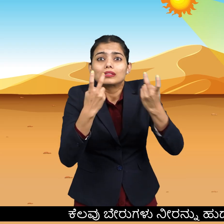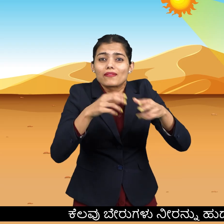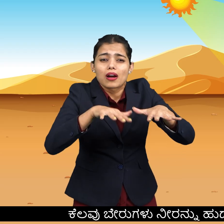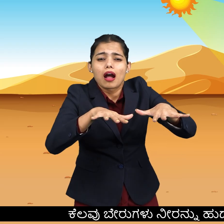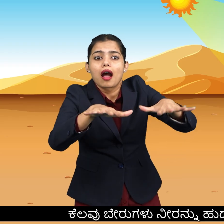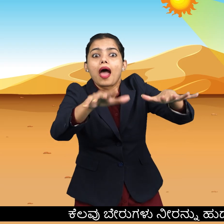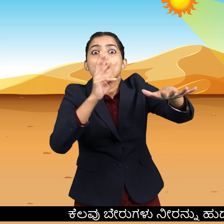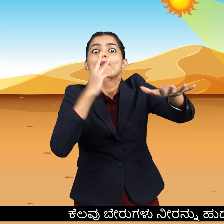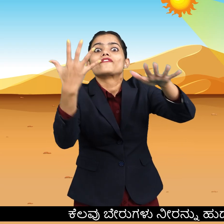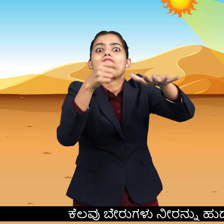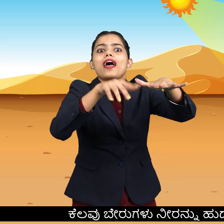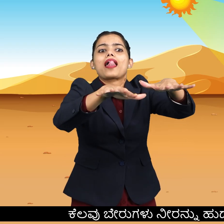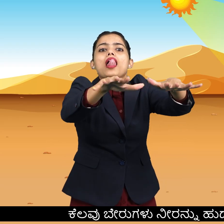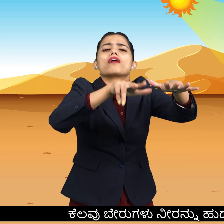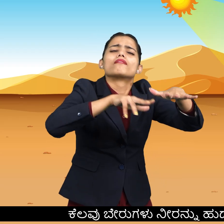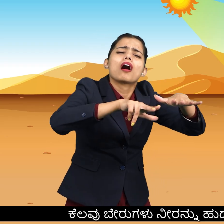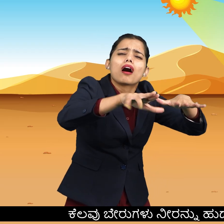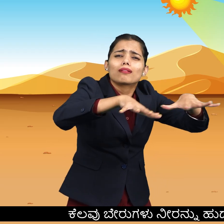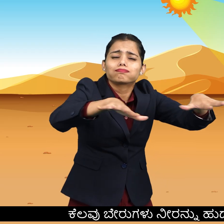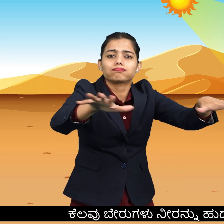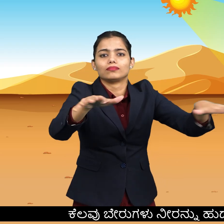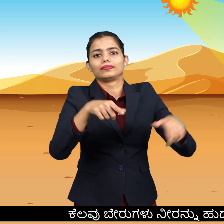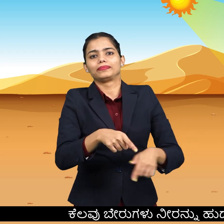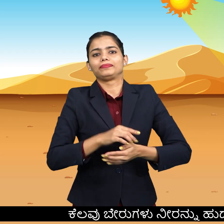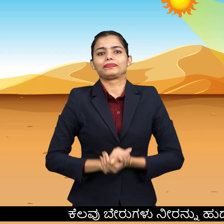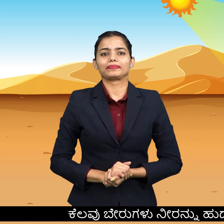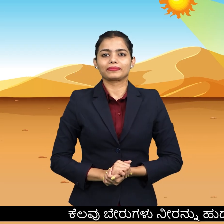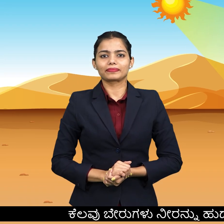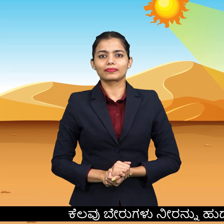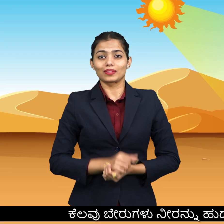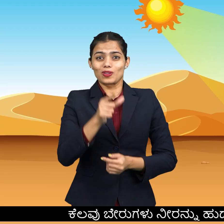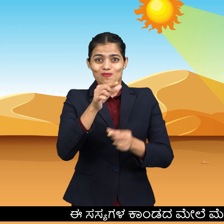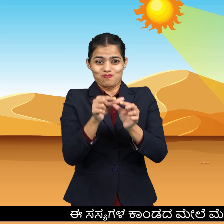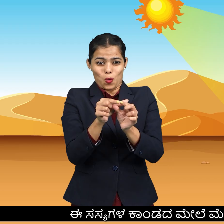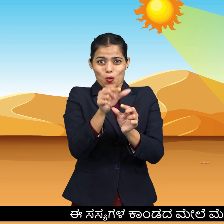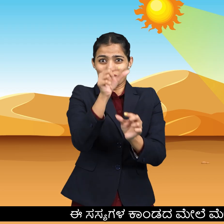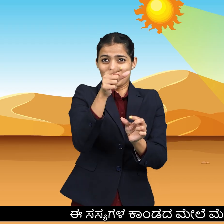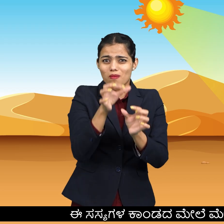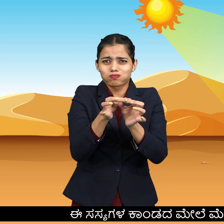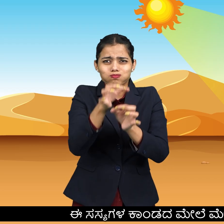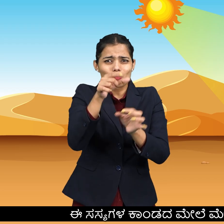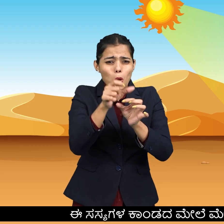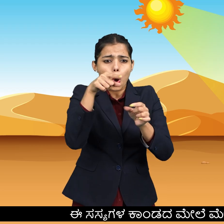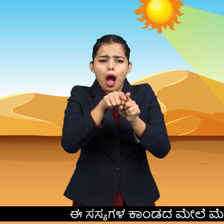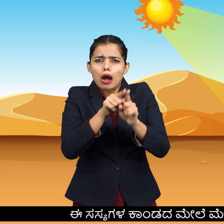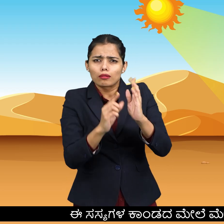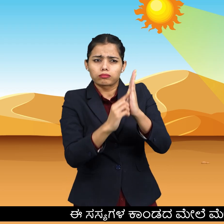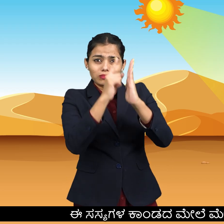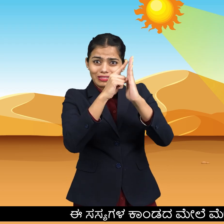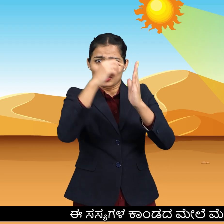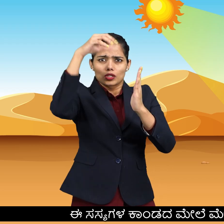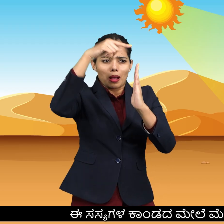ಬೇರುಗಳು ನೀರನ್ನು ಹುಡುಕುತ್ತಾ ಮಣ್ಣಿನೊಳಗಡೆ ಹರಡುತ್ತವೆ. ಈ ಸಸ್ಯಗಳ ಕಾಂಡದ